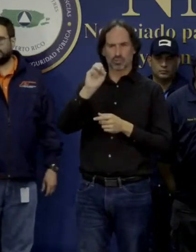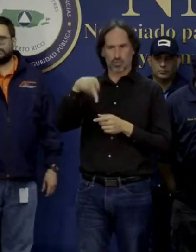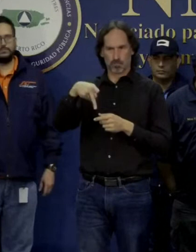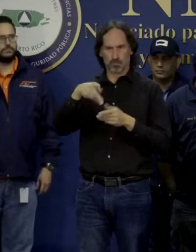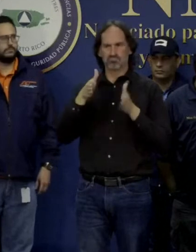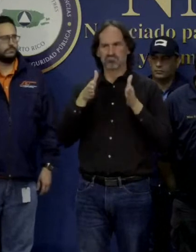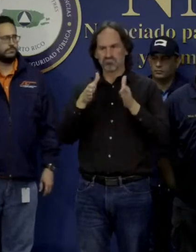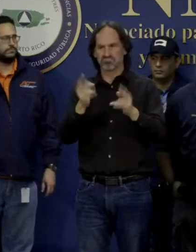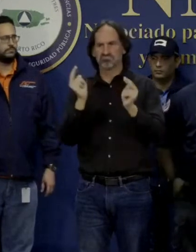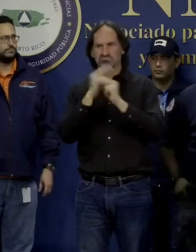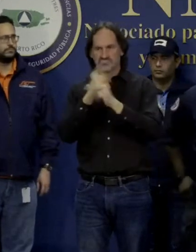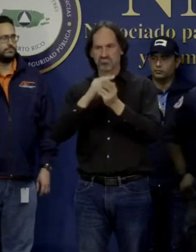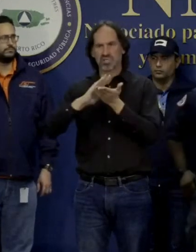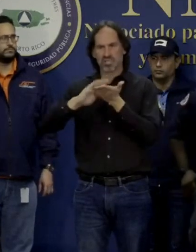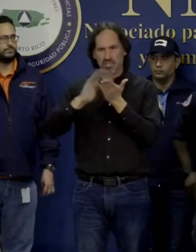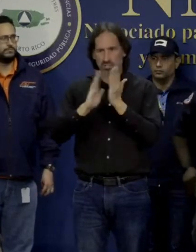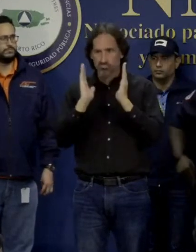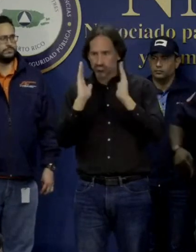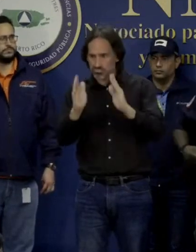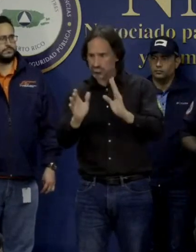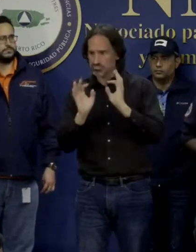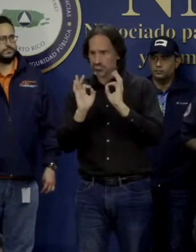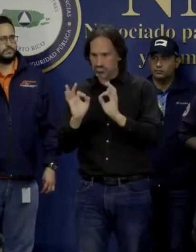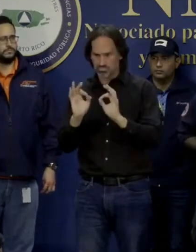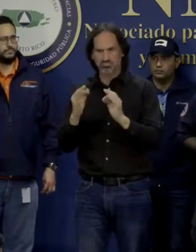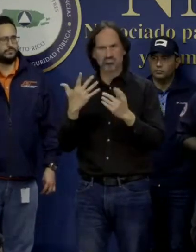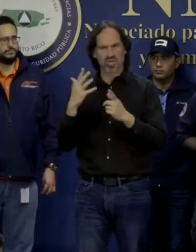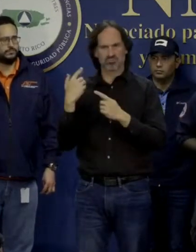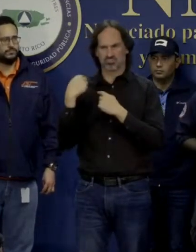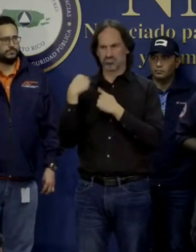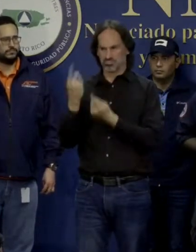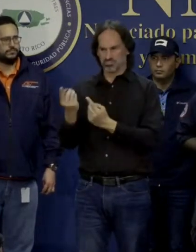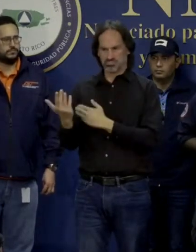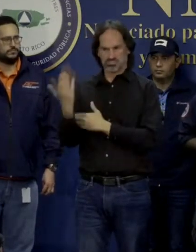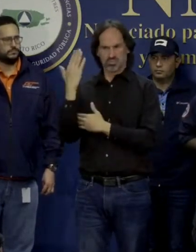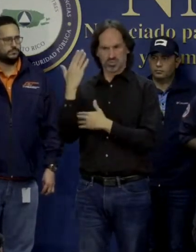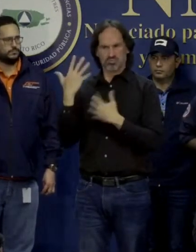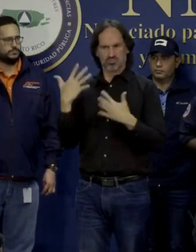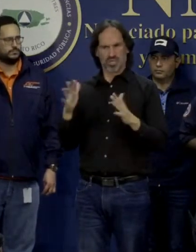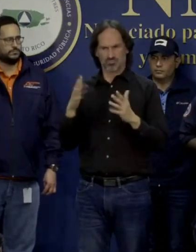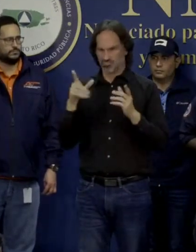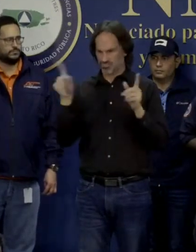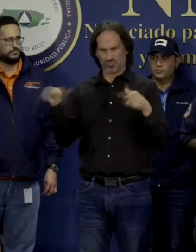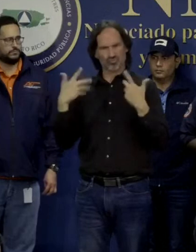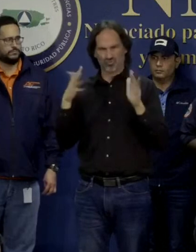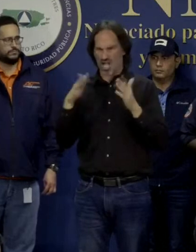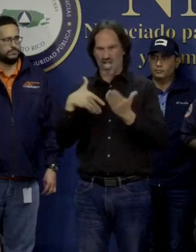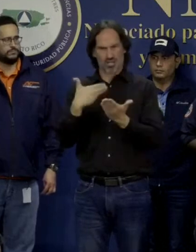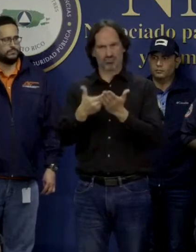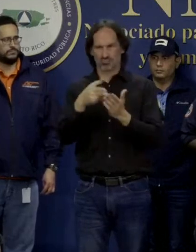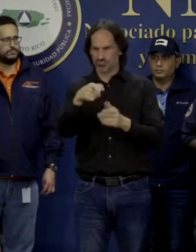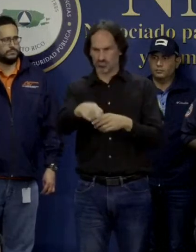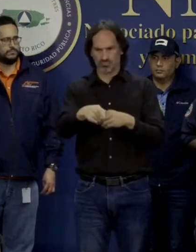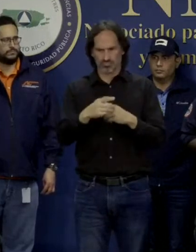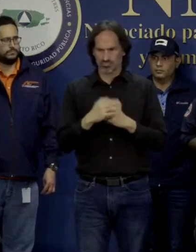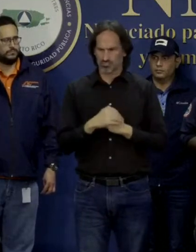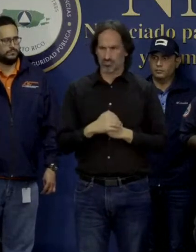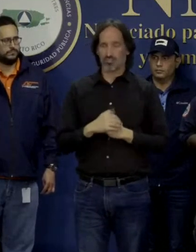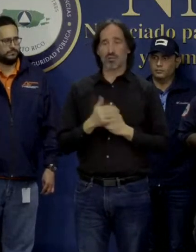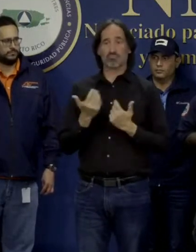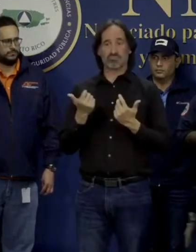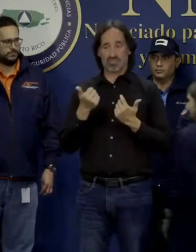momento en la mañana, porque los equipos están allí. Pero obviamente la secretaria o el director de carretera